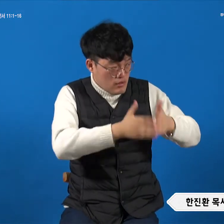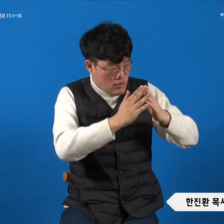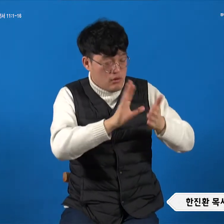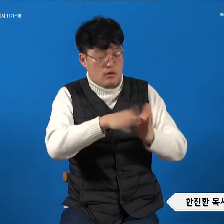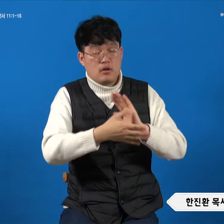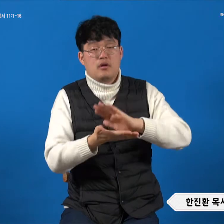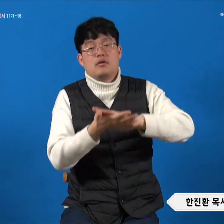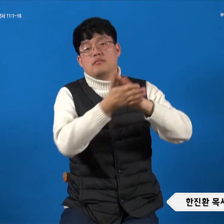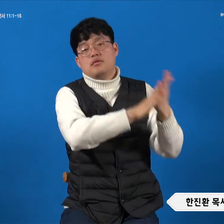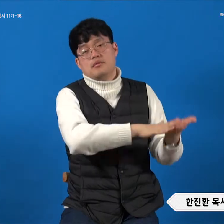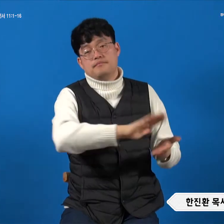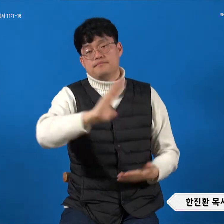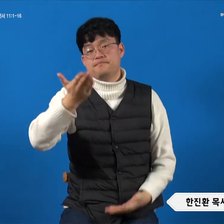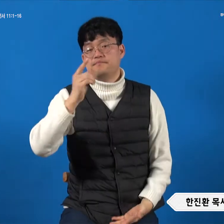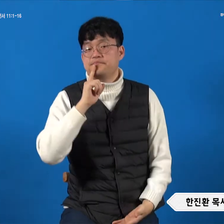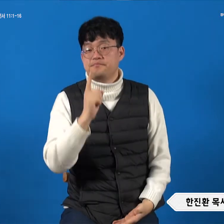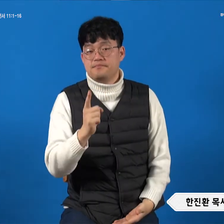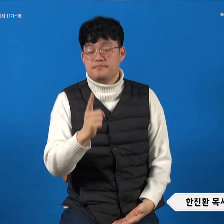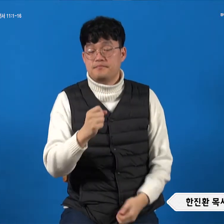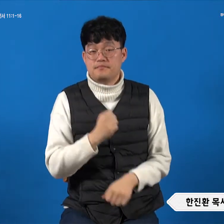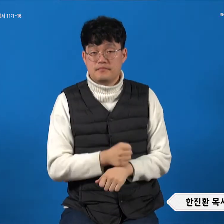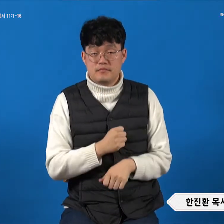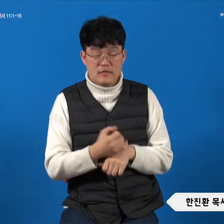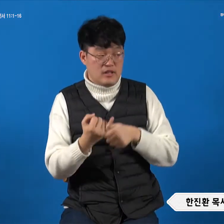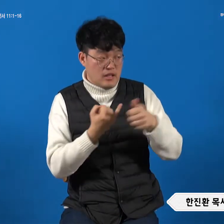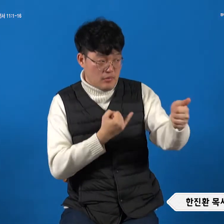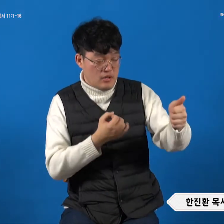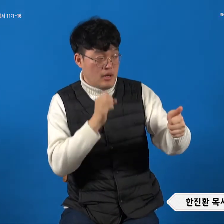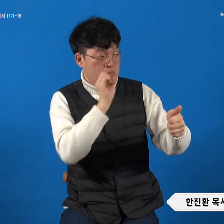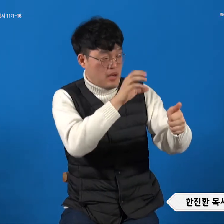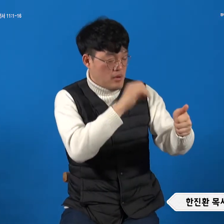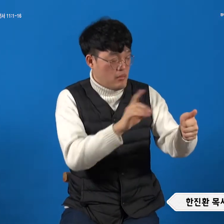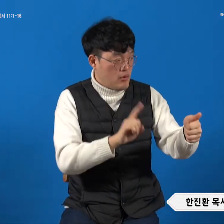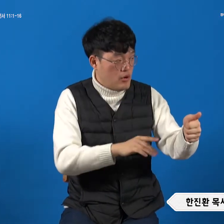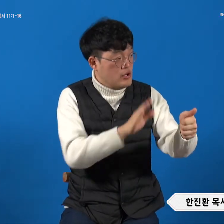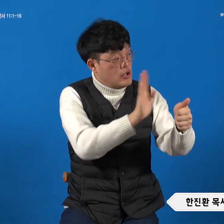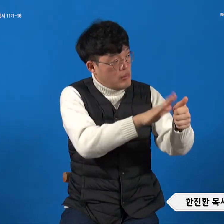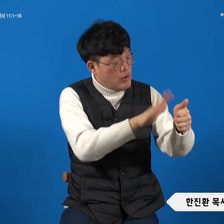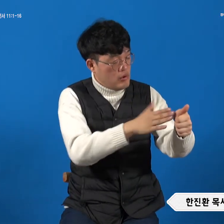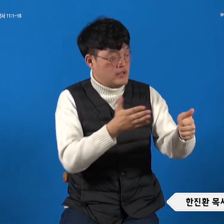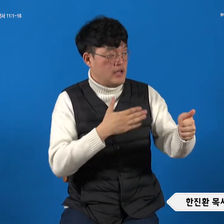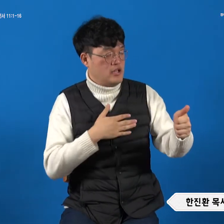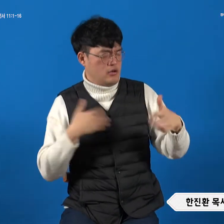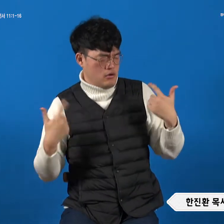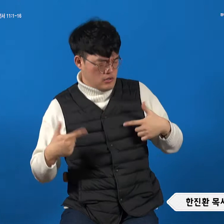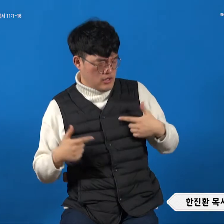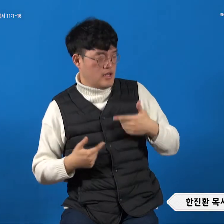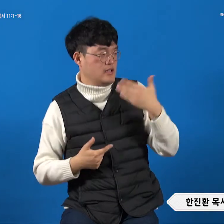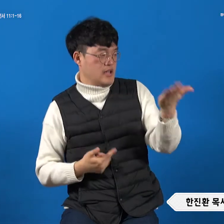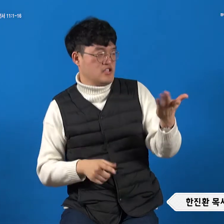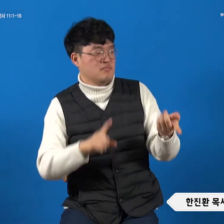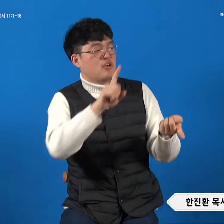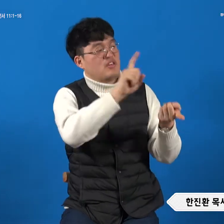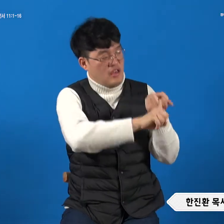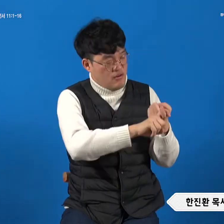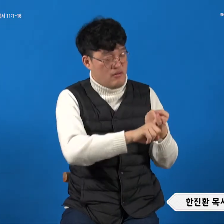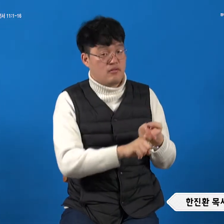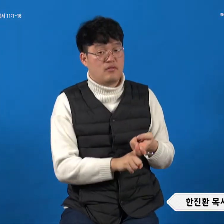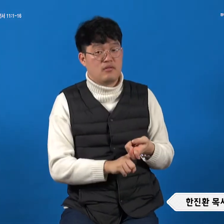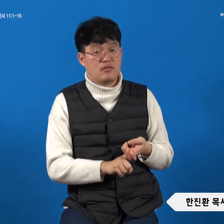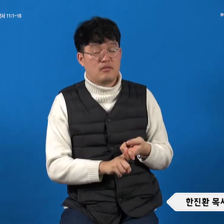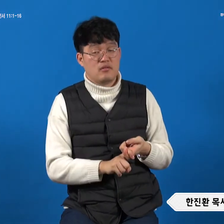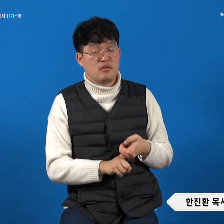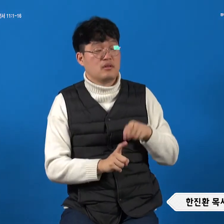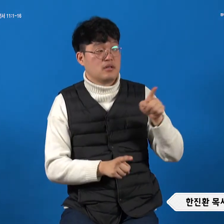존중하고 세워줄 때 변하게 됩니다. 그래서 남편에게 자주 이렇게 말하십시오. 여보, 나는 언제나 당신